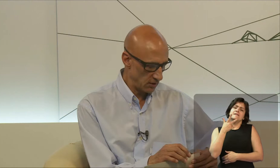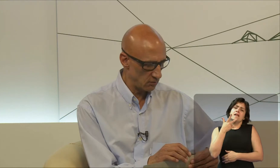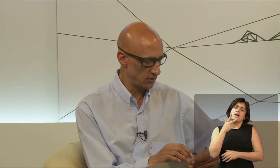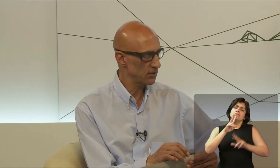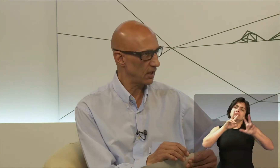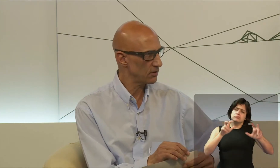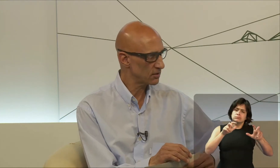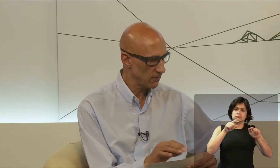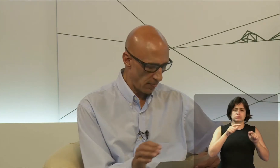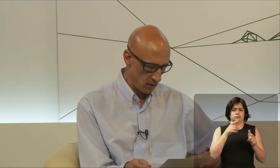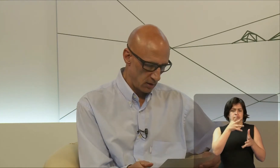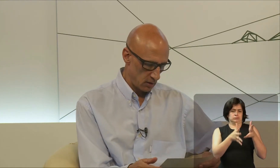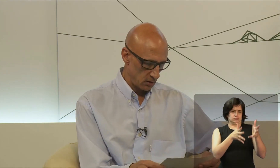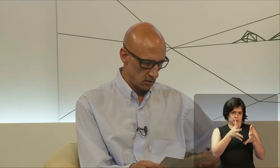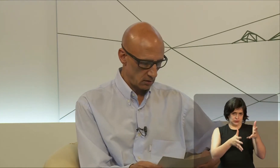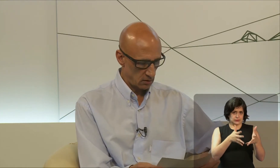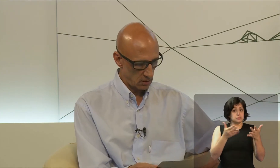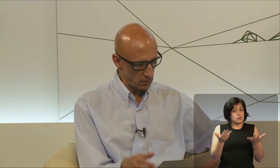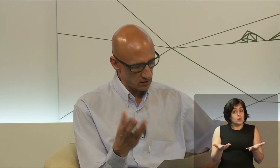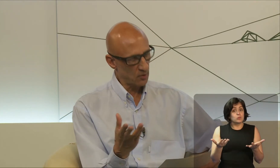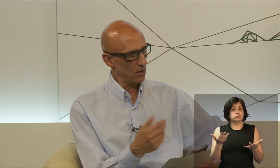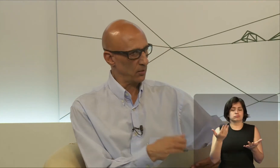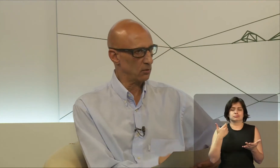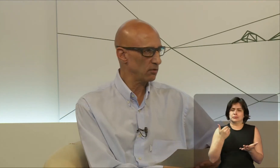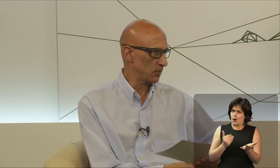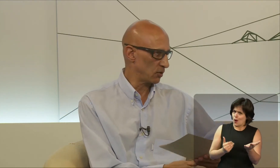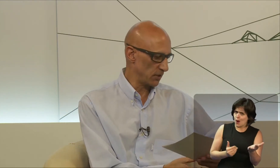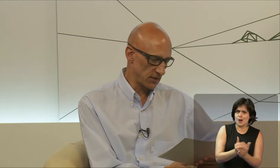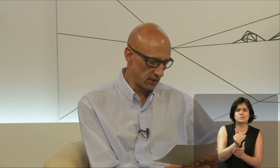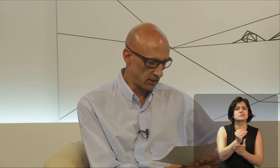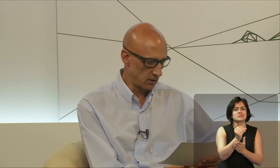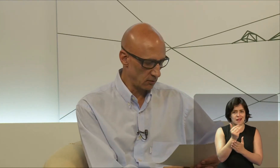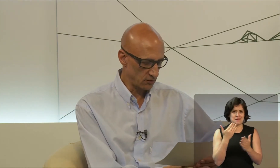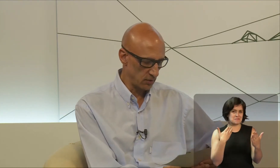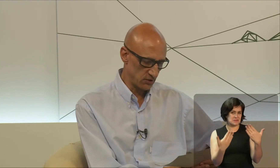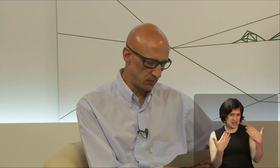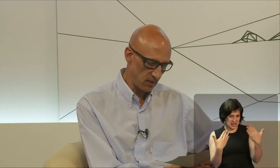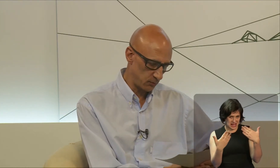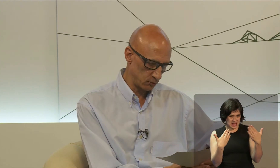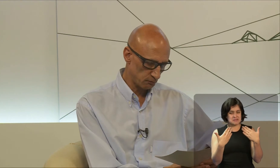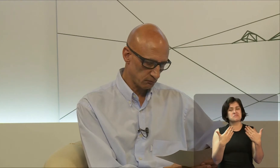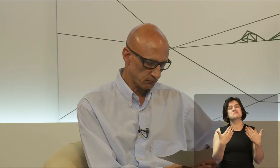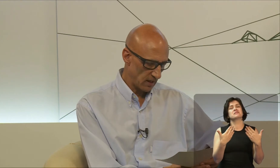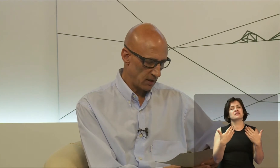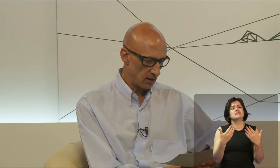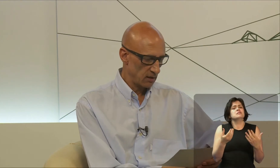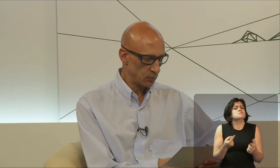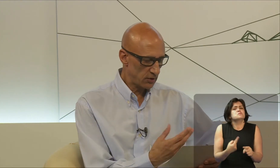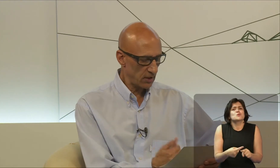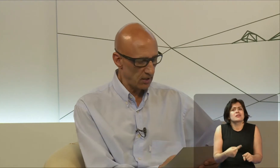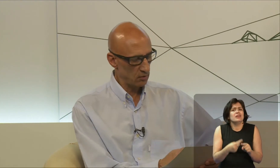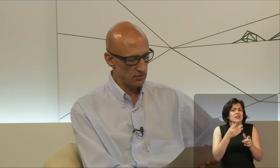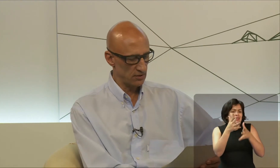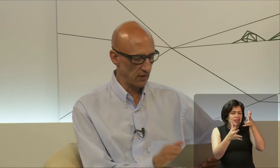língua de sinais. E a nossa primeira pergunta, para começar aqui o nosso bate-papo: por que a língua de